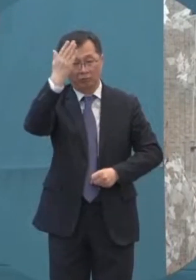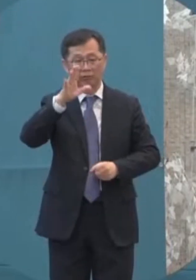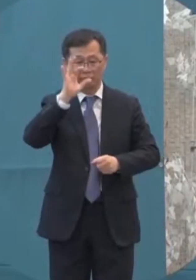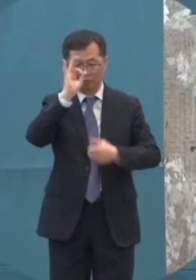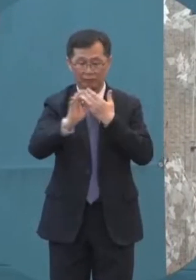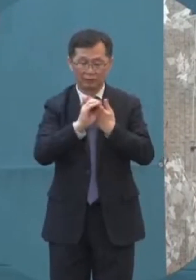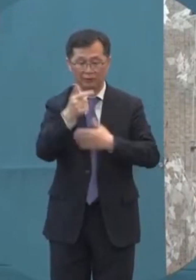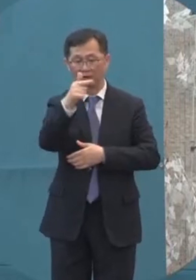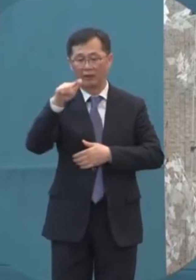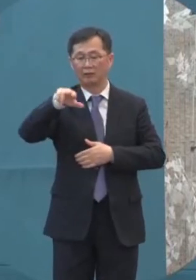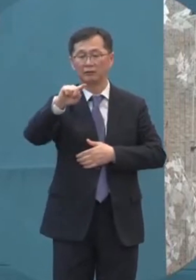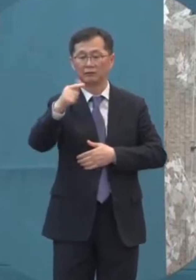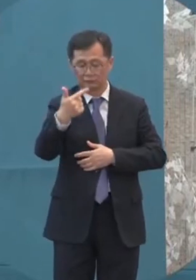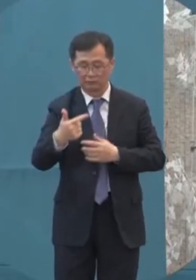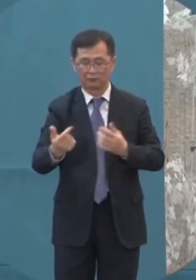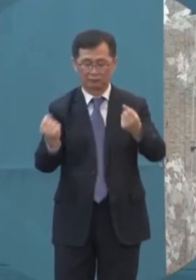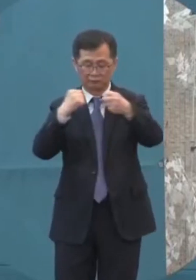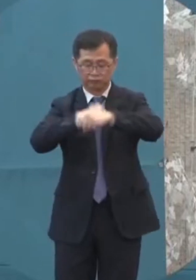내전이 아니고 무엇입니까?